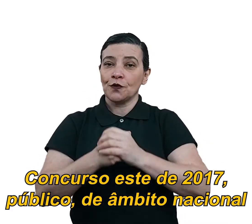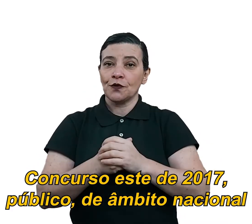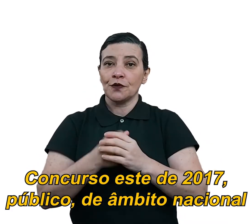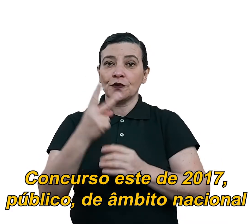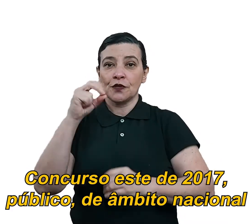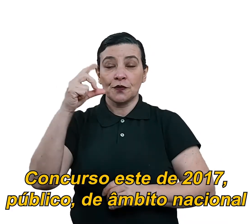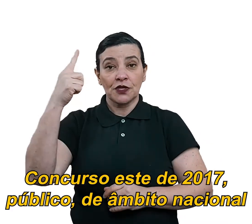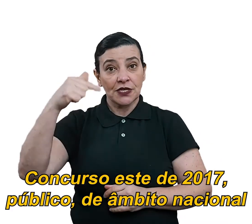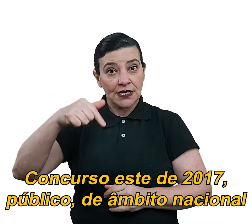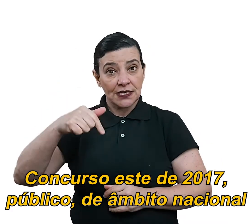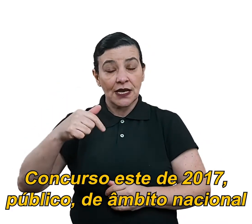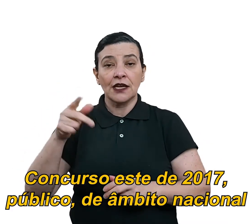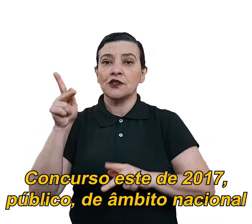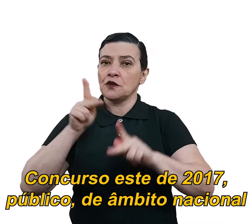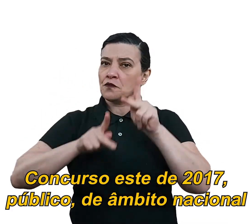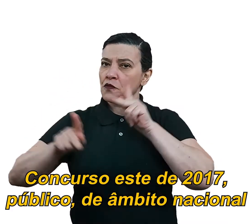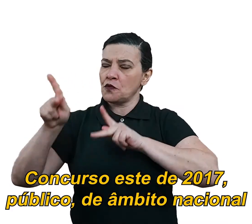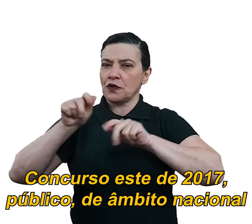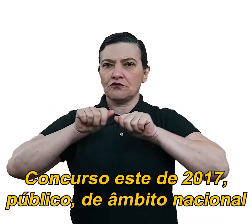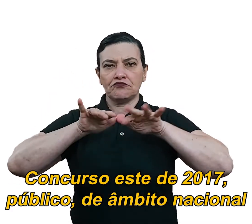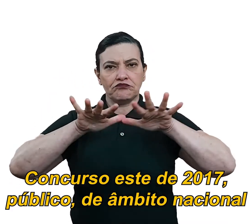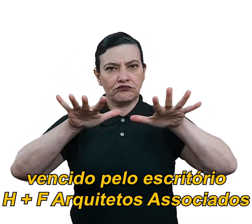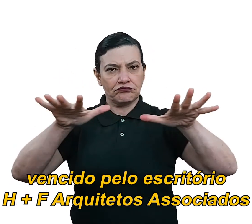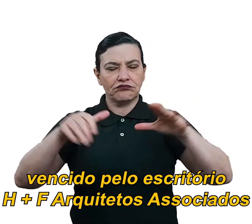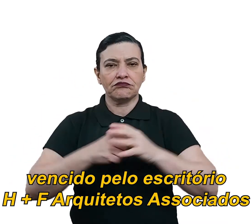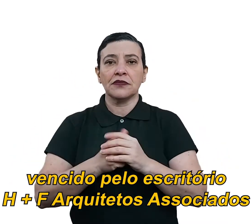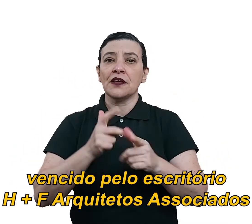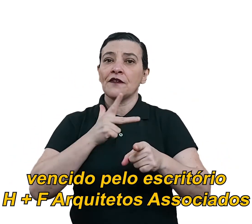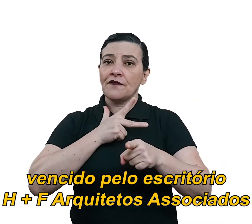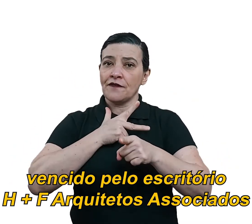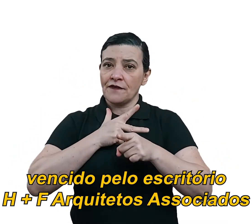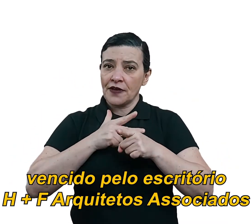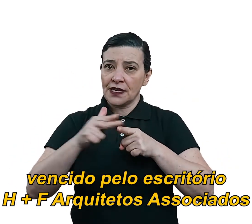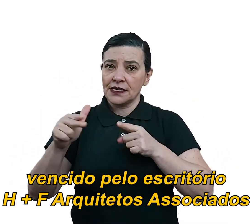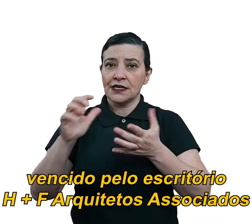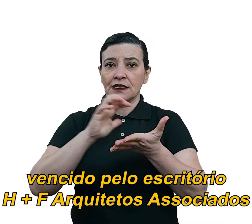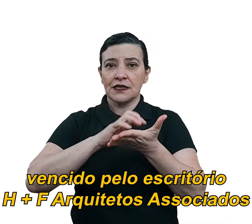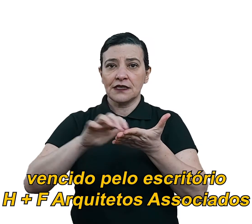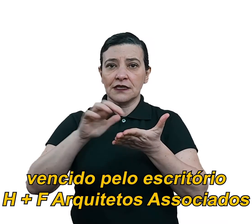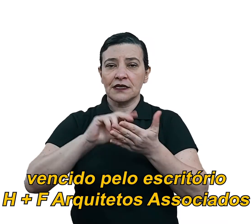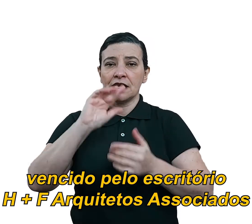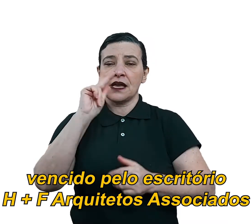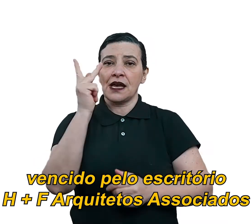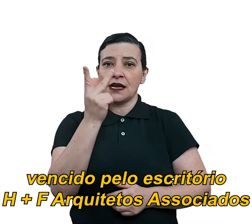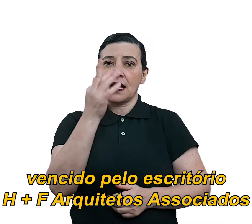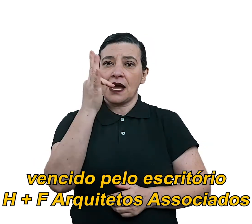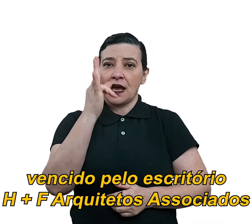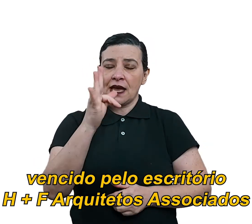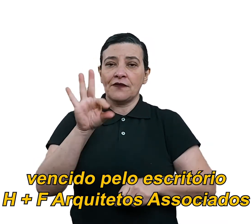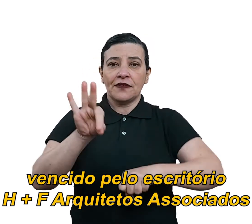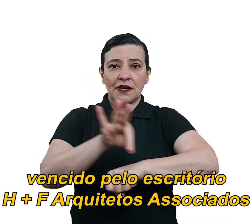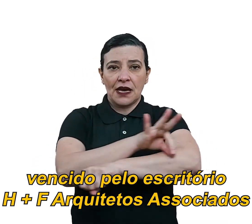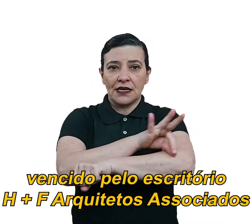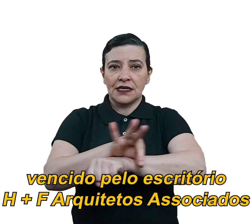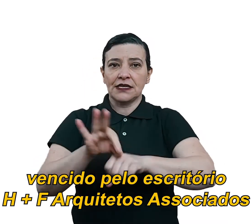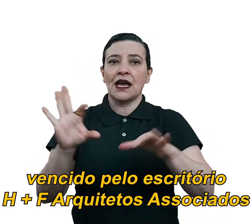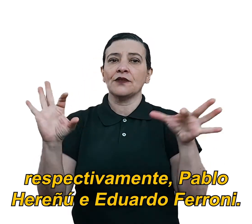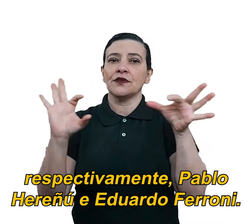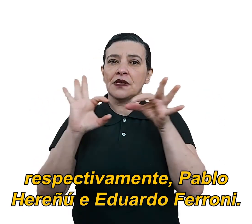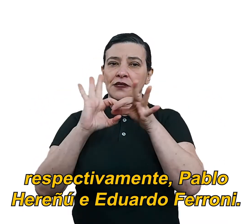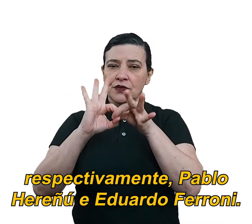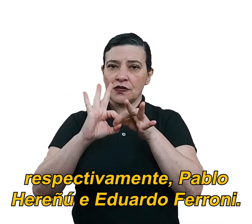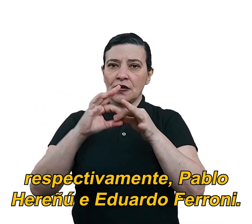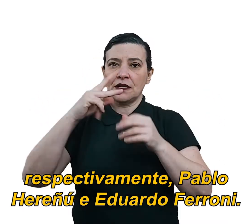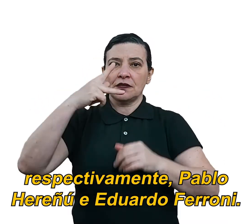de 2017, público de âmbito nacional, vencido pelo escritório H mais F Arquitetos